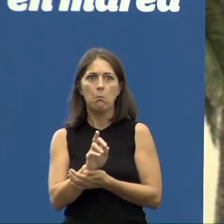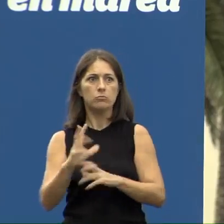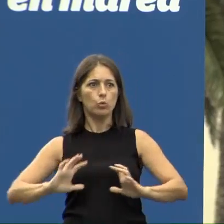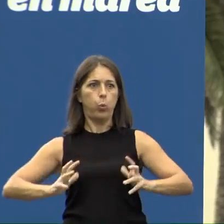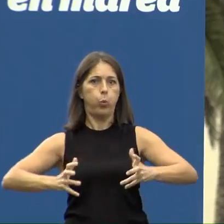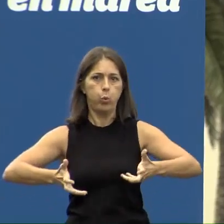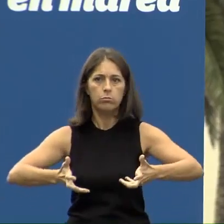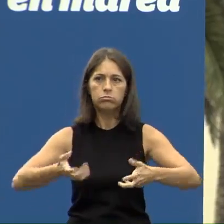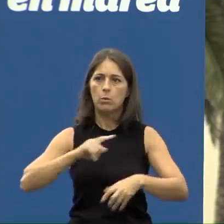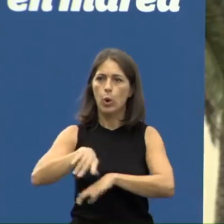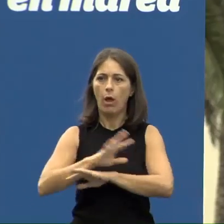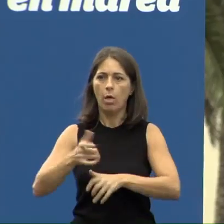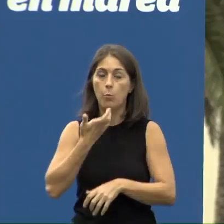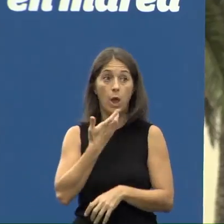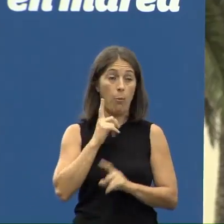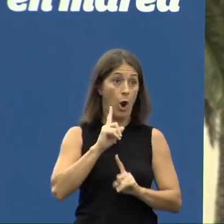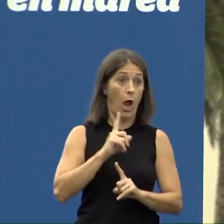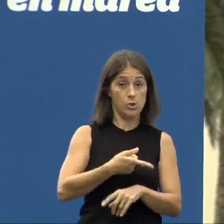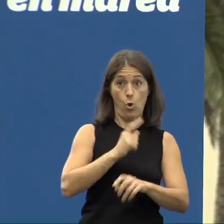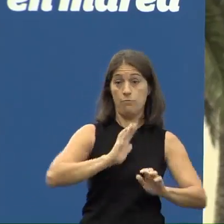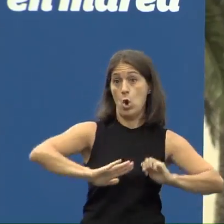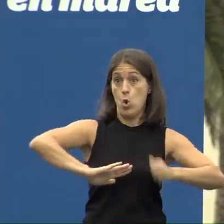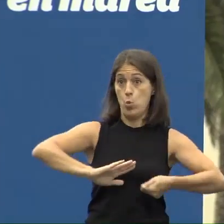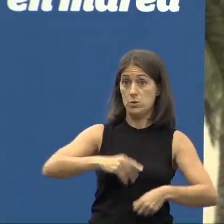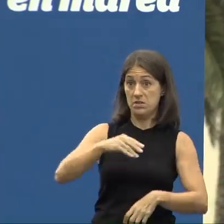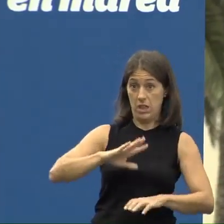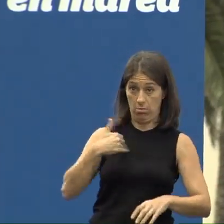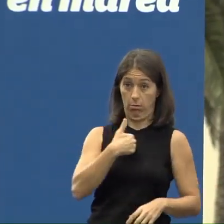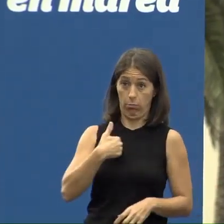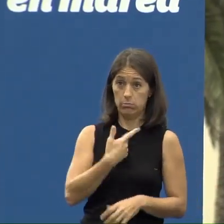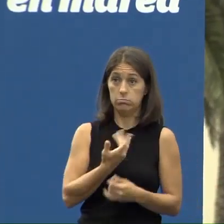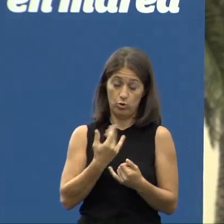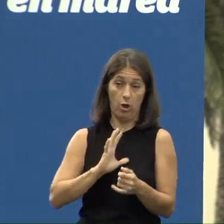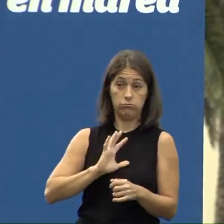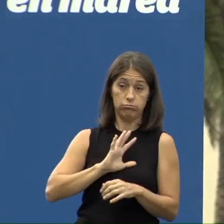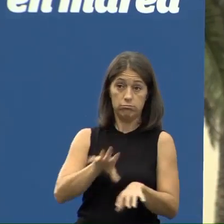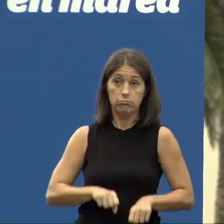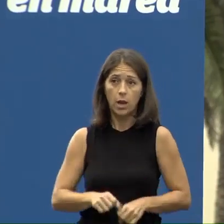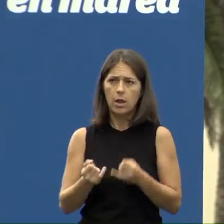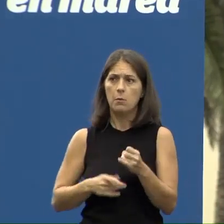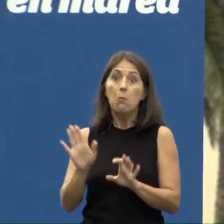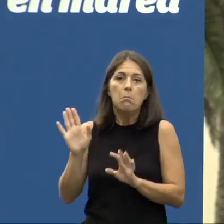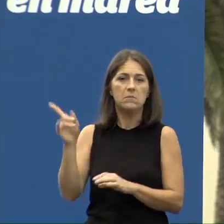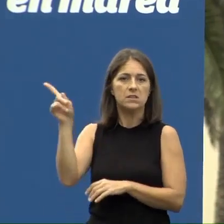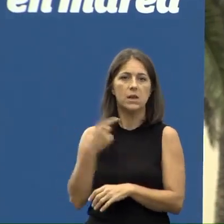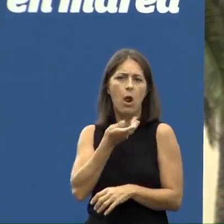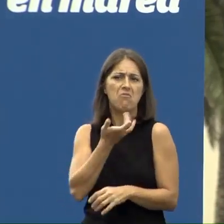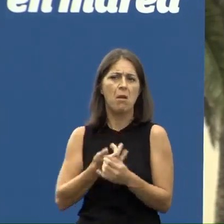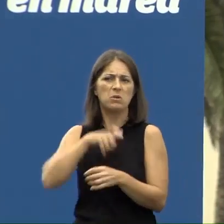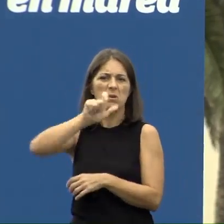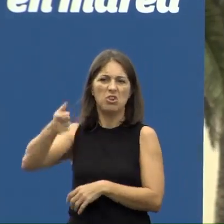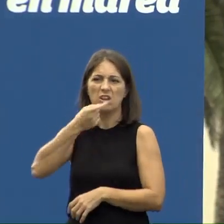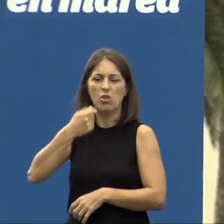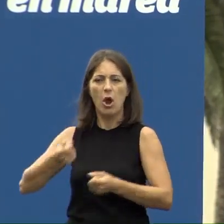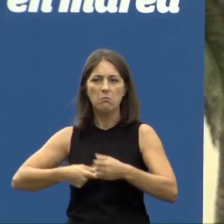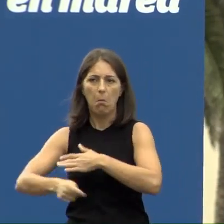sexa presidente. Ou que romperemos a convivencia do poder político, pero esa convivencia que teñen cos narcotraficantes, cos